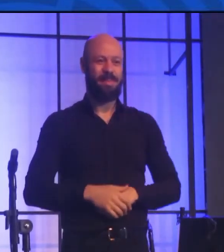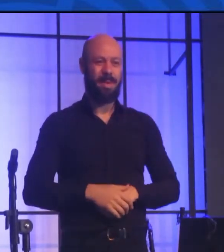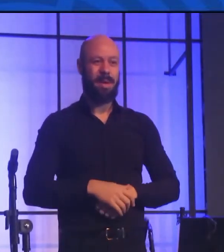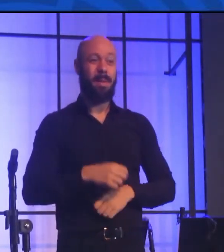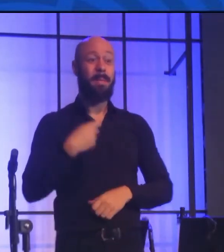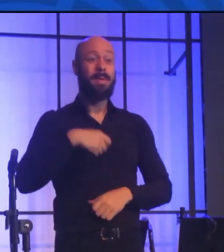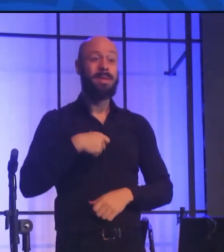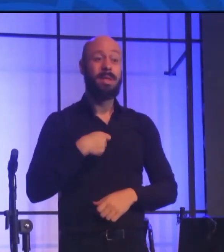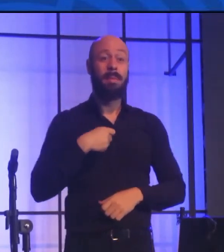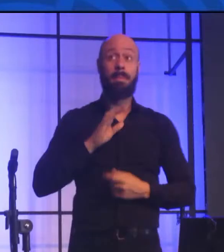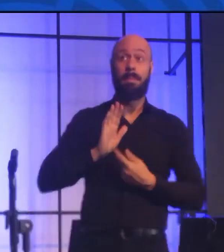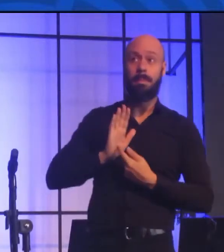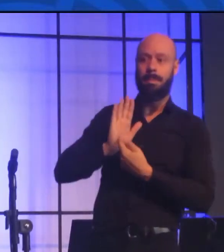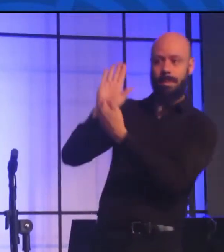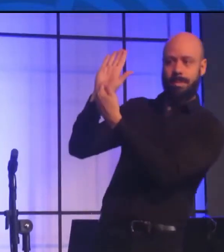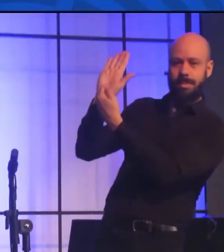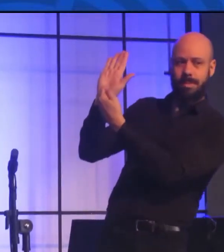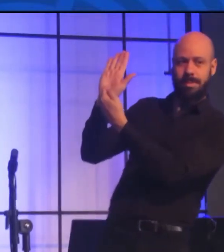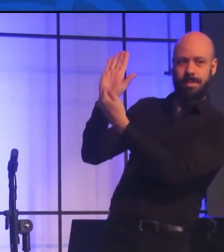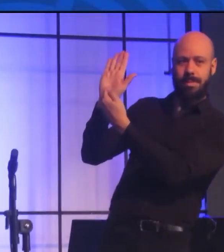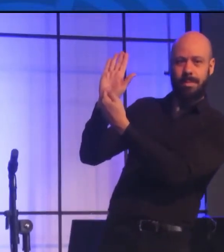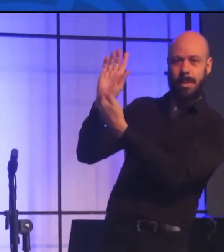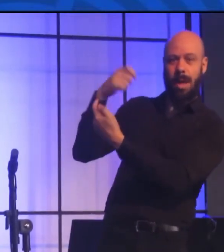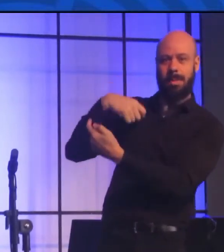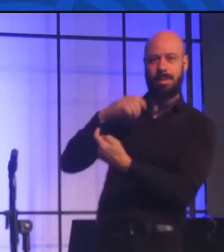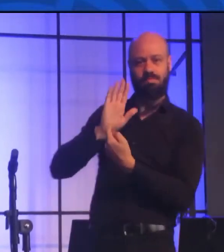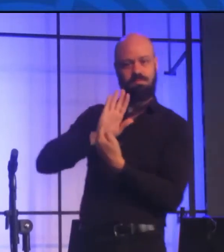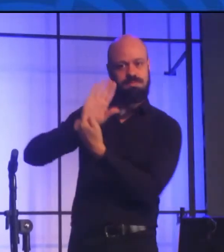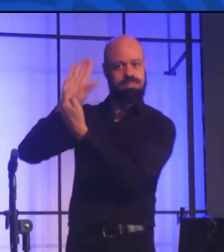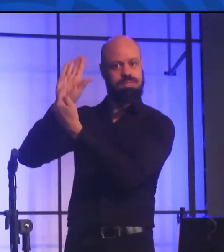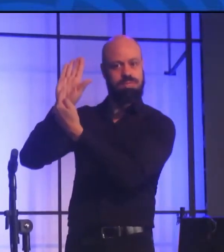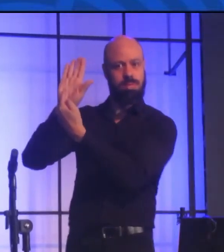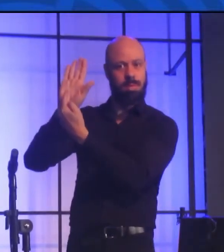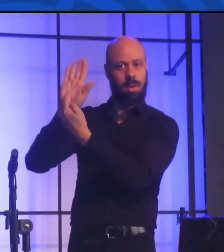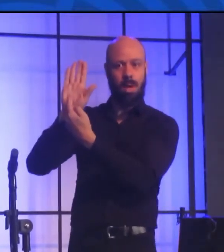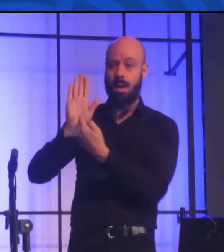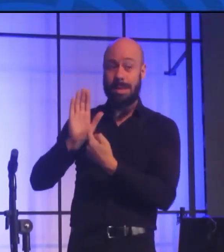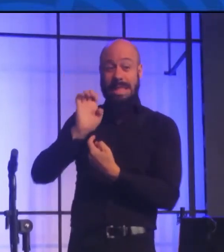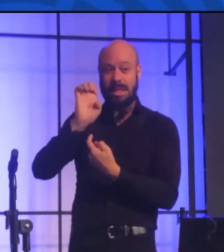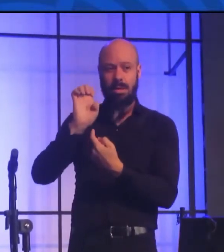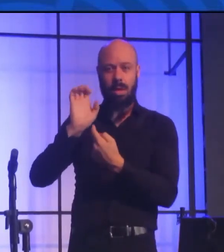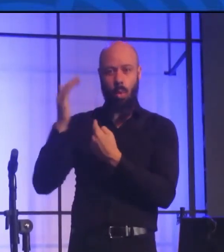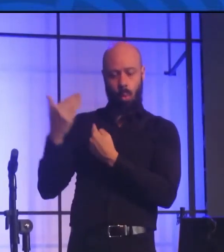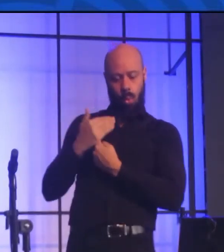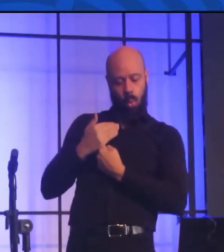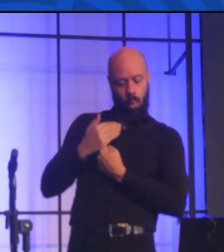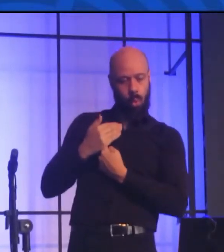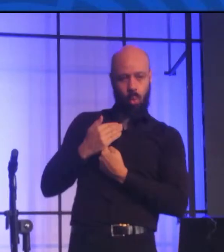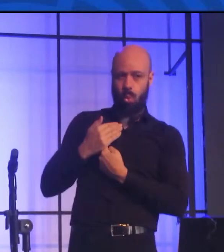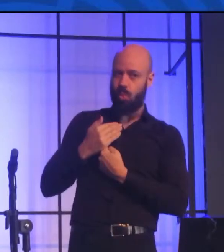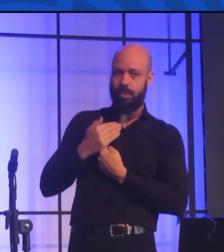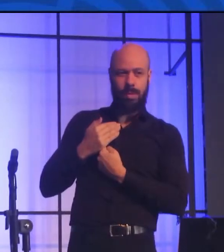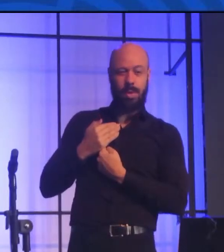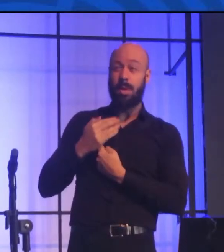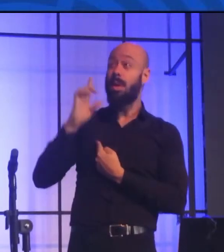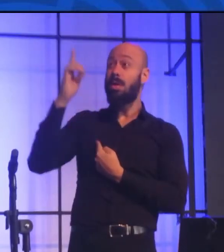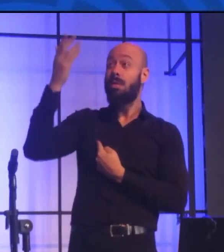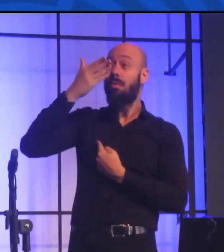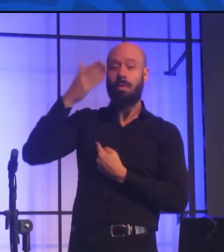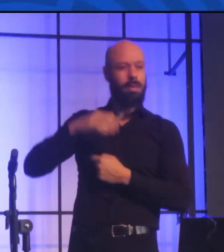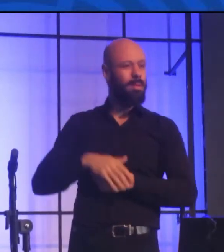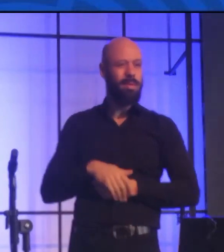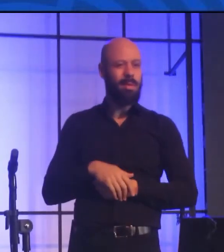quer reconstruir o que se quebrou, o que se perdeu, o que tem se quebrado na sua vida. Por